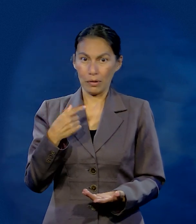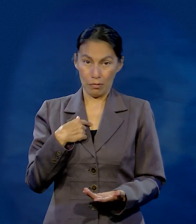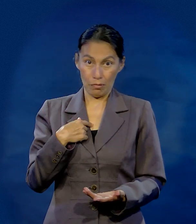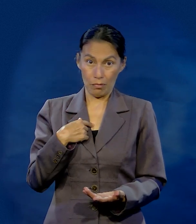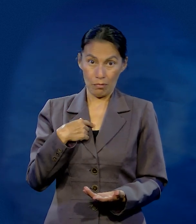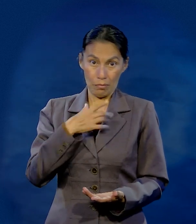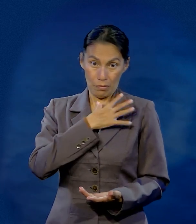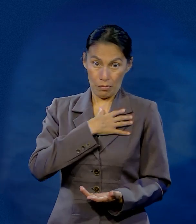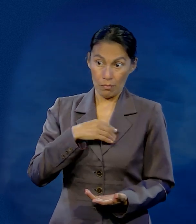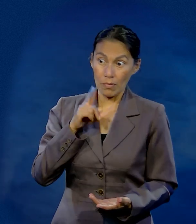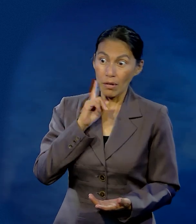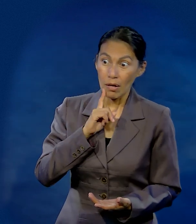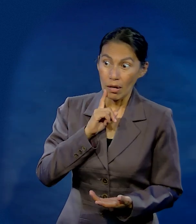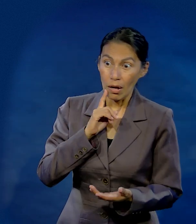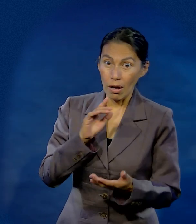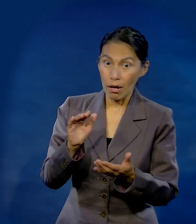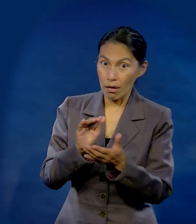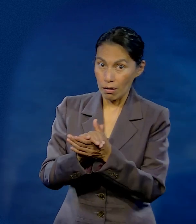visionario